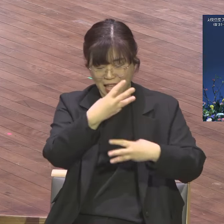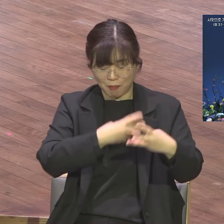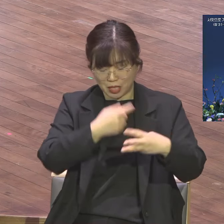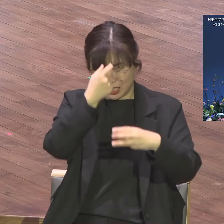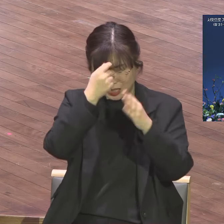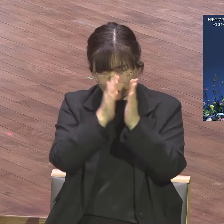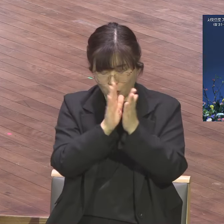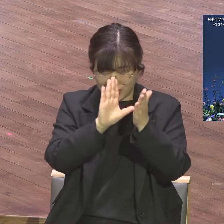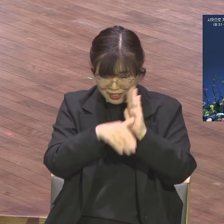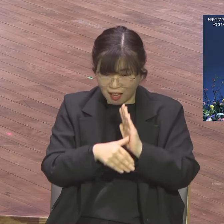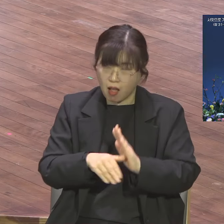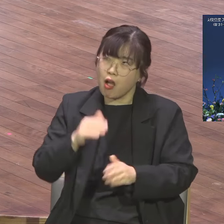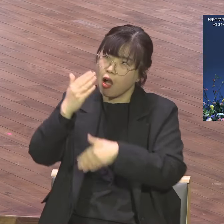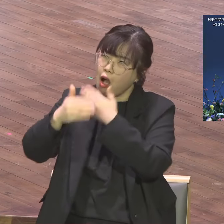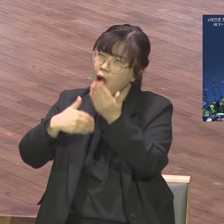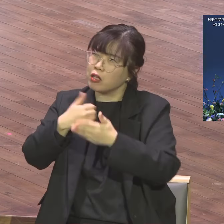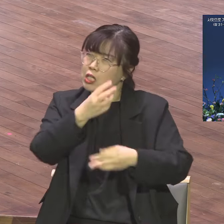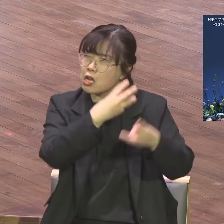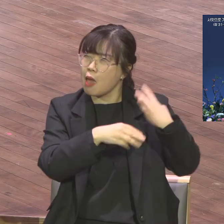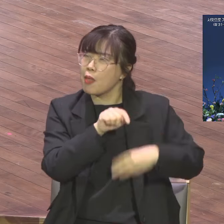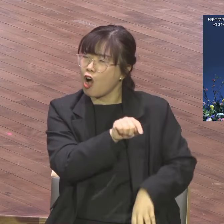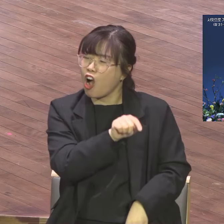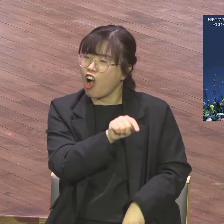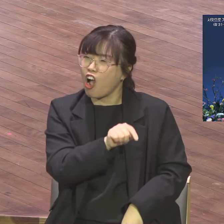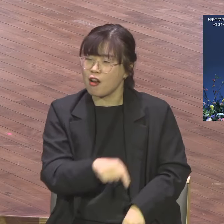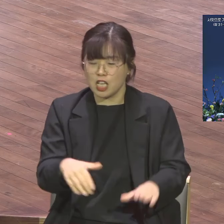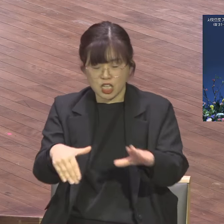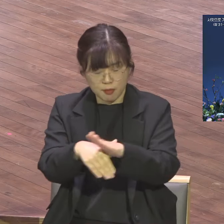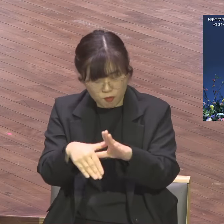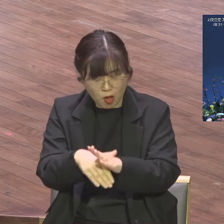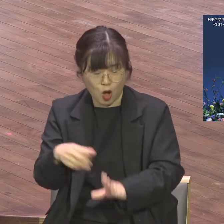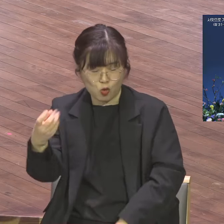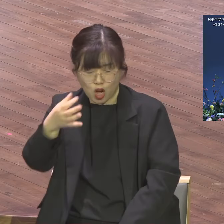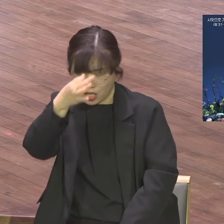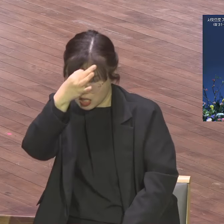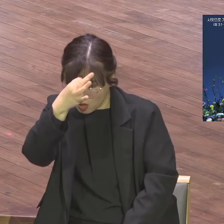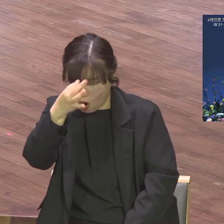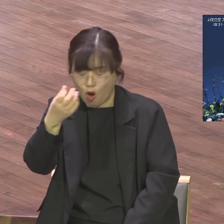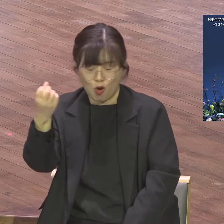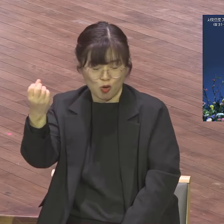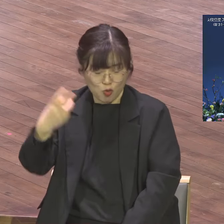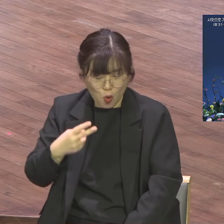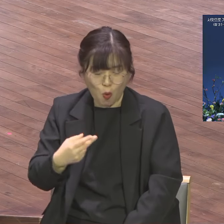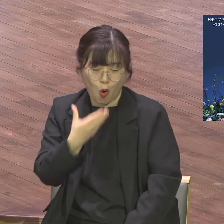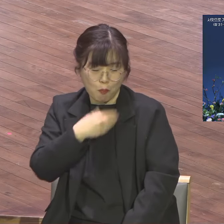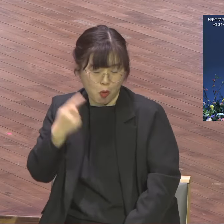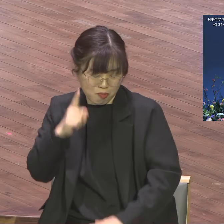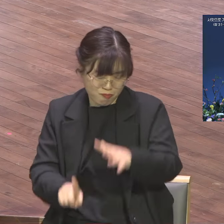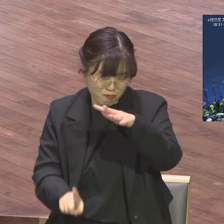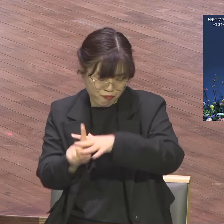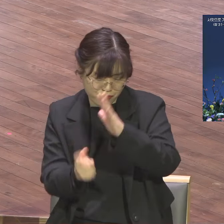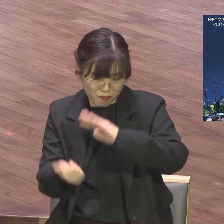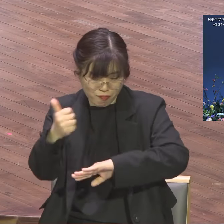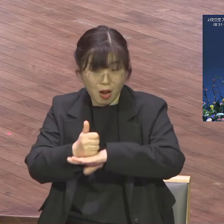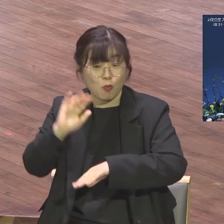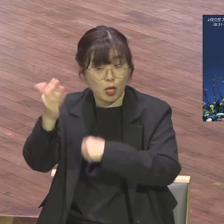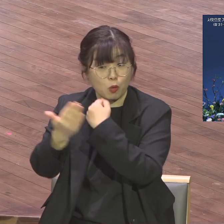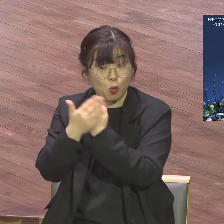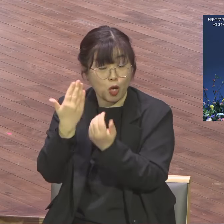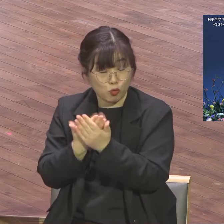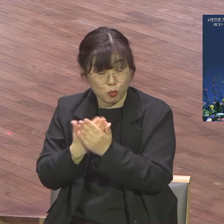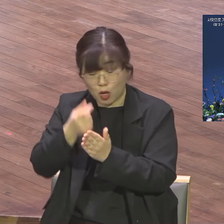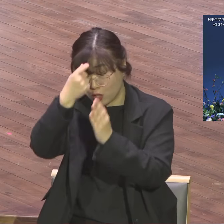서밋, 기능 서밋, 문화 서밋이 되게 하여 주옵소서. 저는 매일 기도하거든요. 우리 렘노더들이 자라서 이